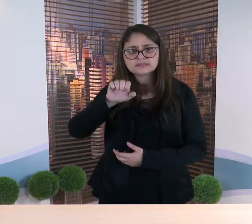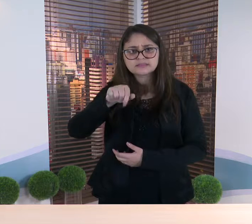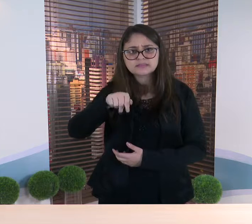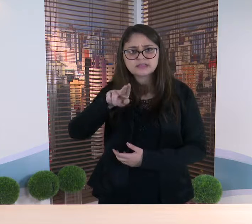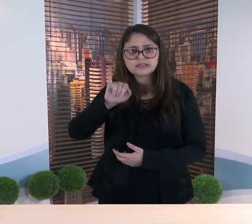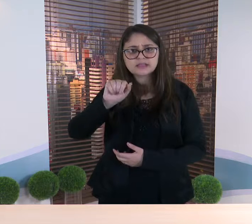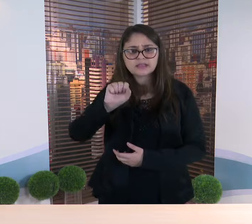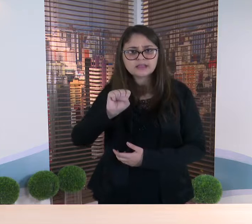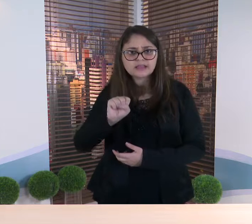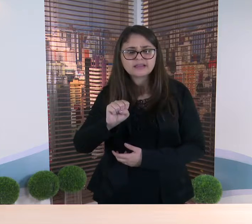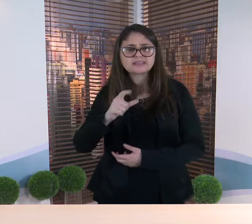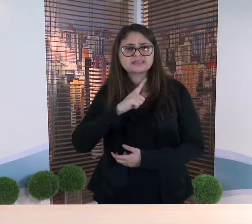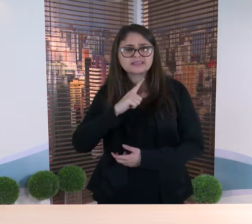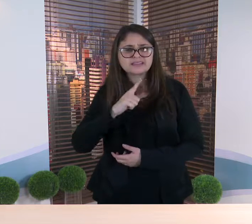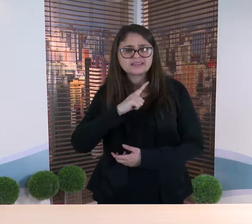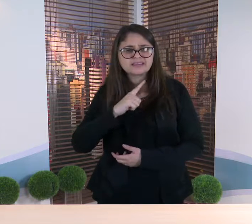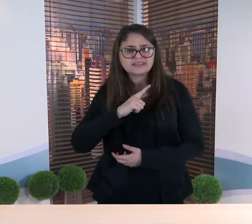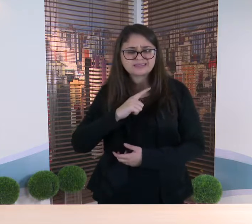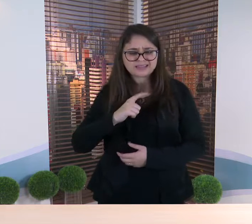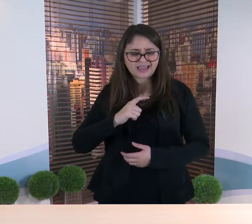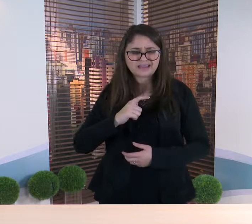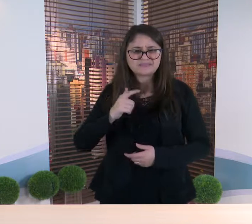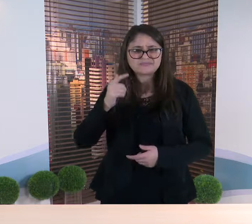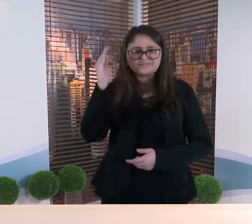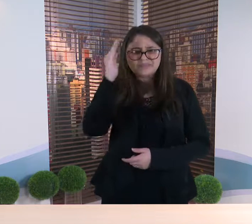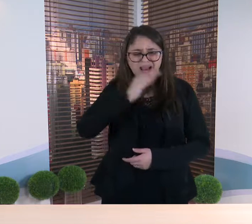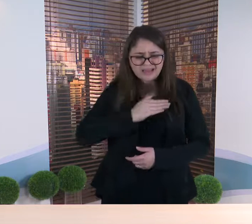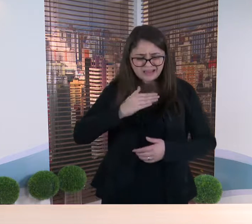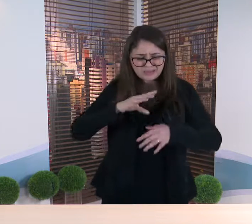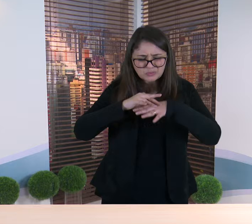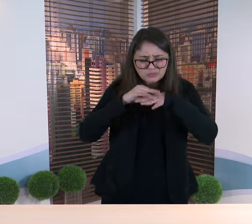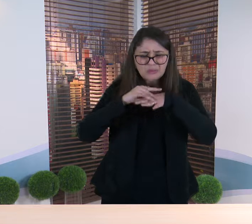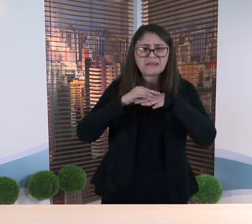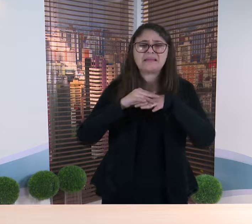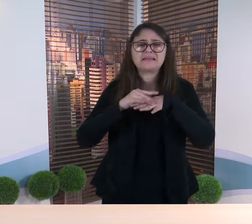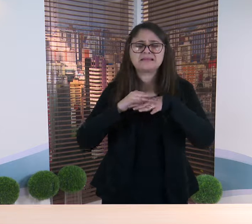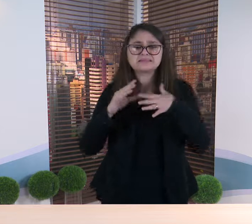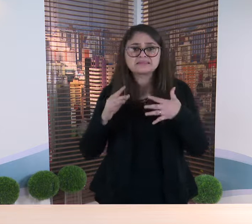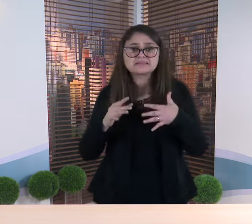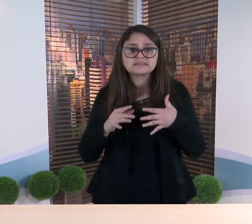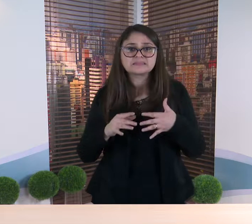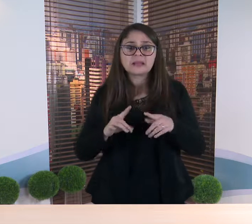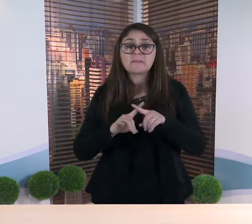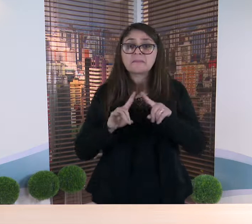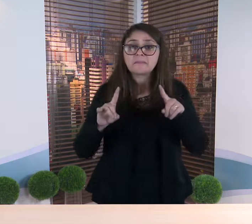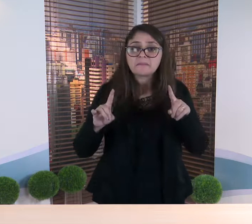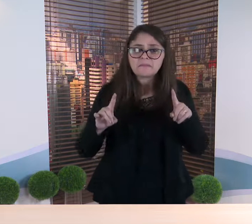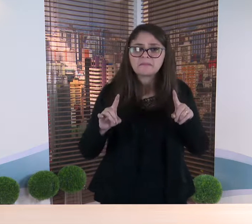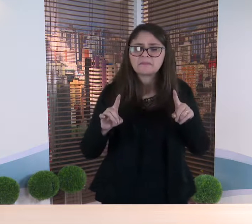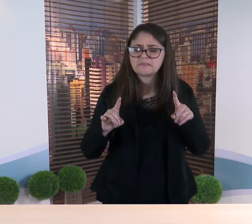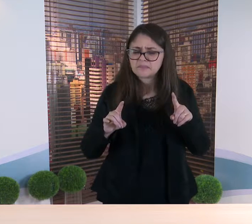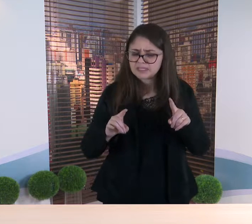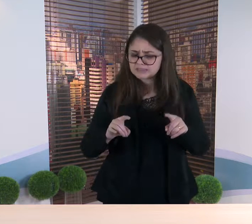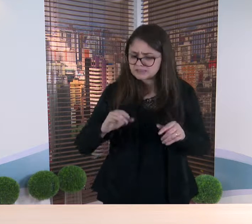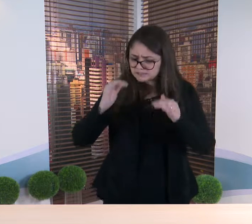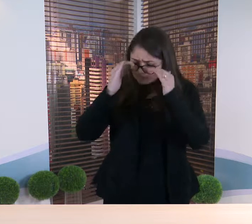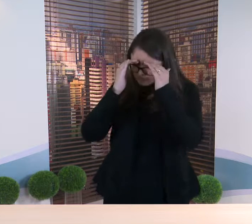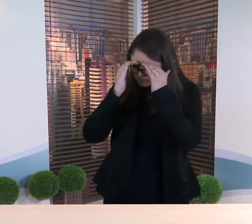maligno que pouco a pouco vão lhes consumindo as forças e o que lhes resta das humanas feições.